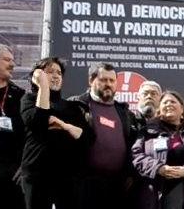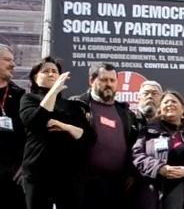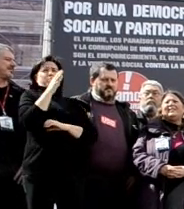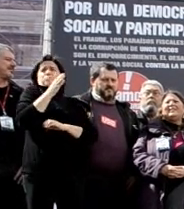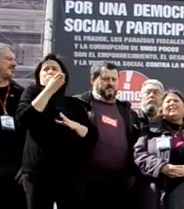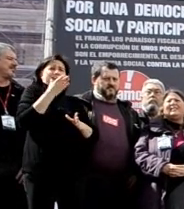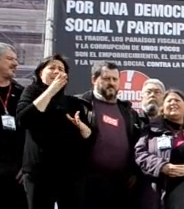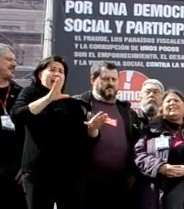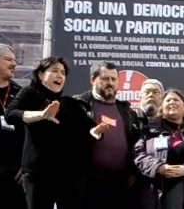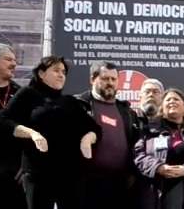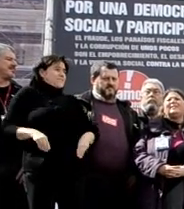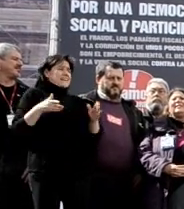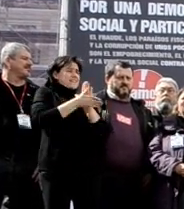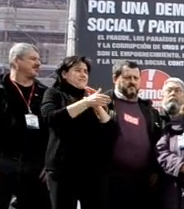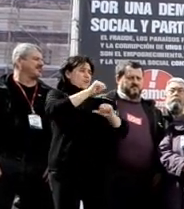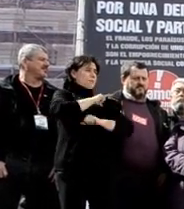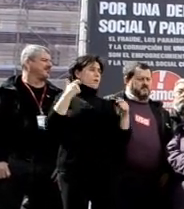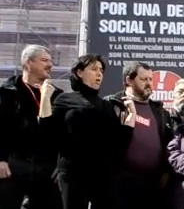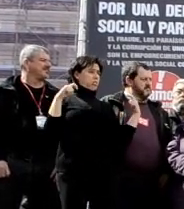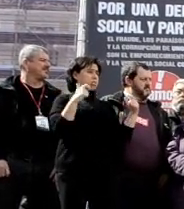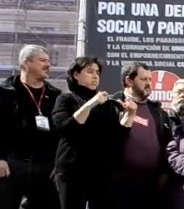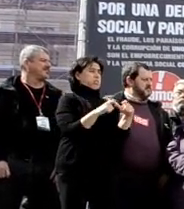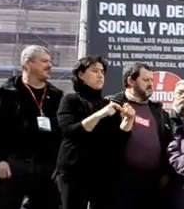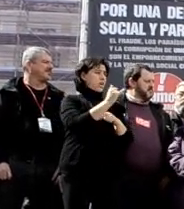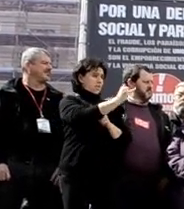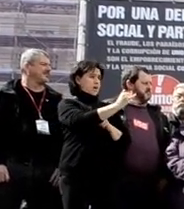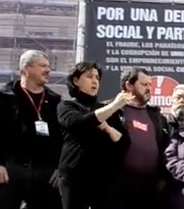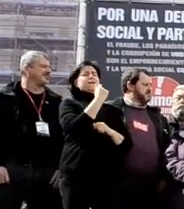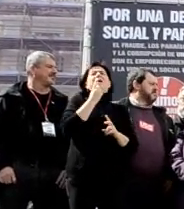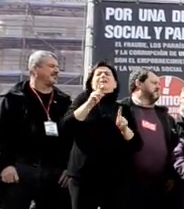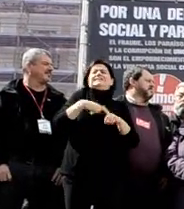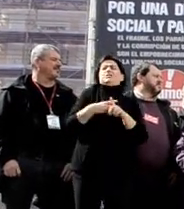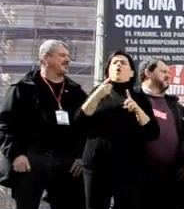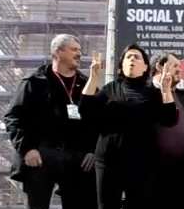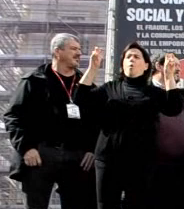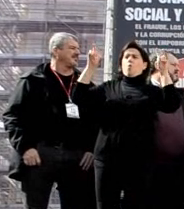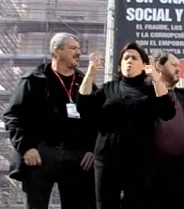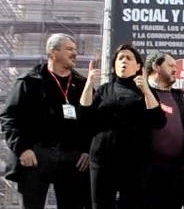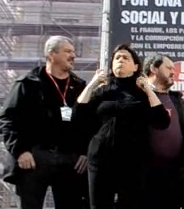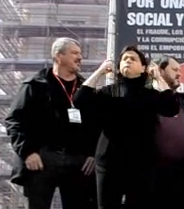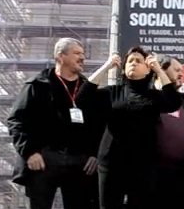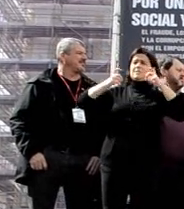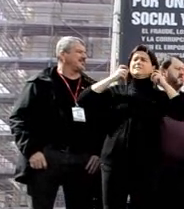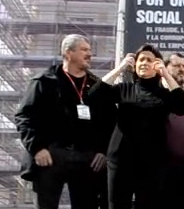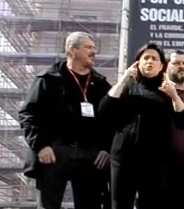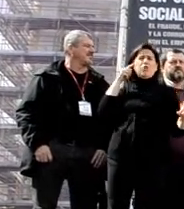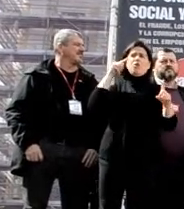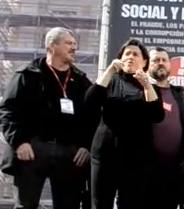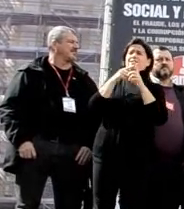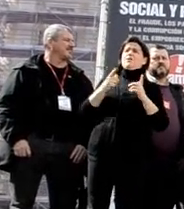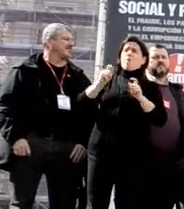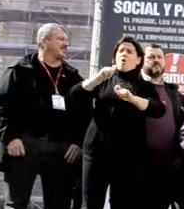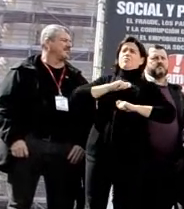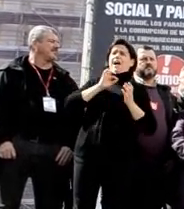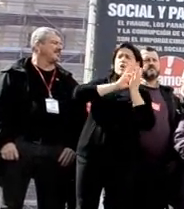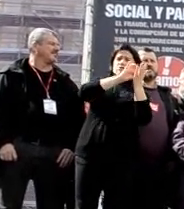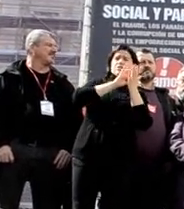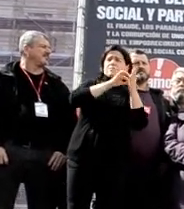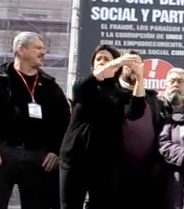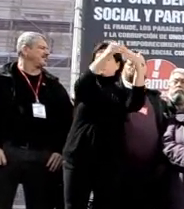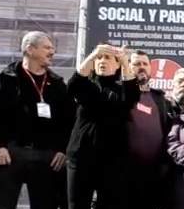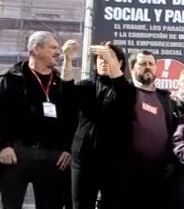las administraciones más próximas a las personas, en un nuevo intento de negar financiación para los servicios a la